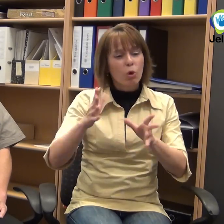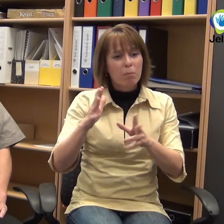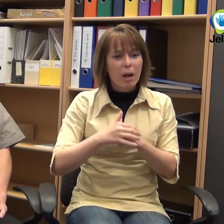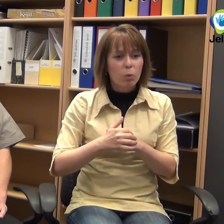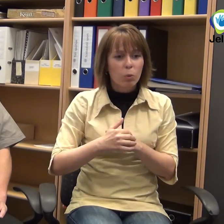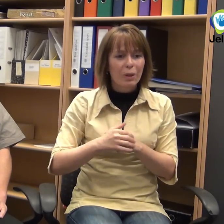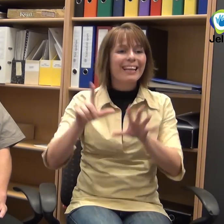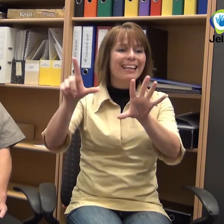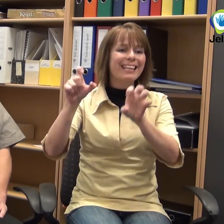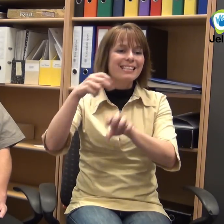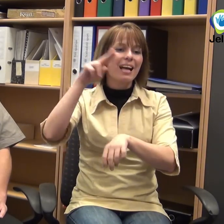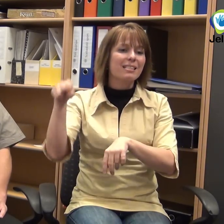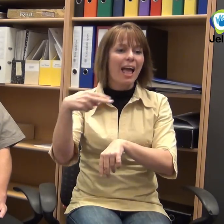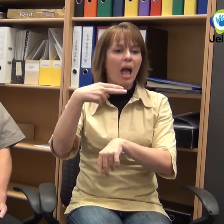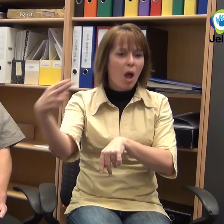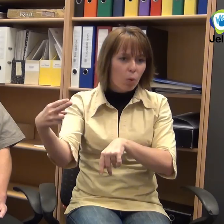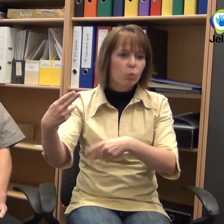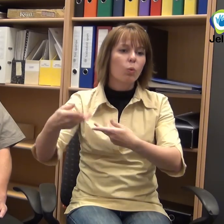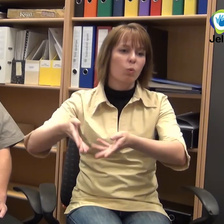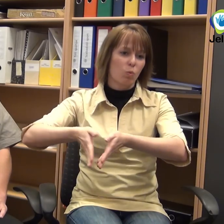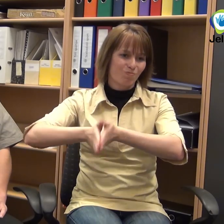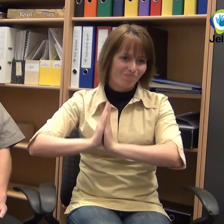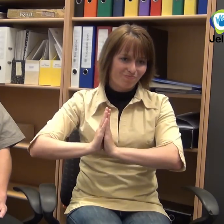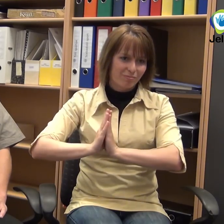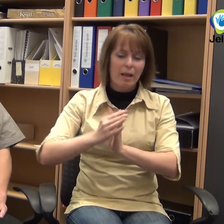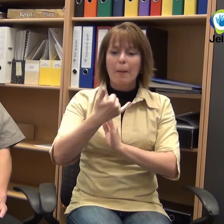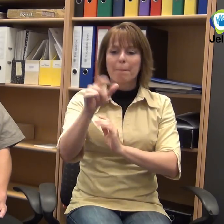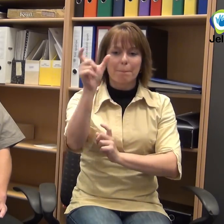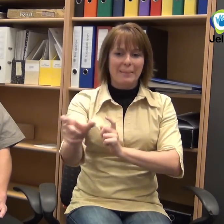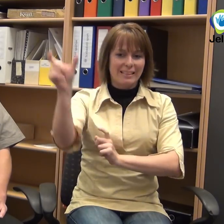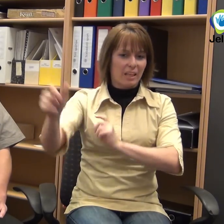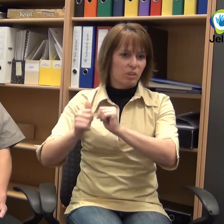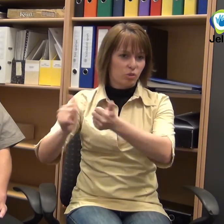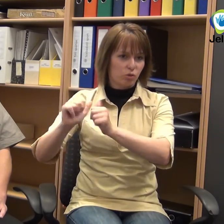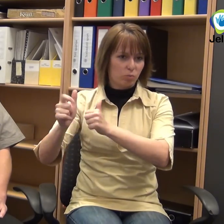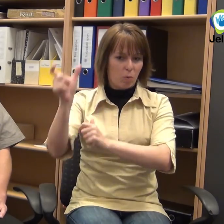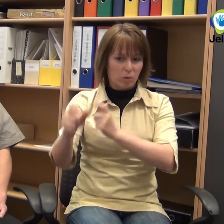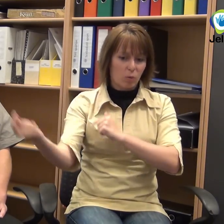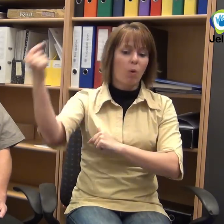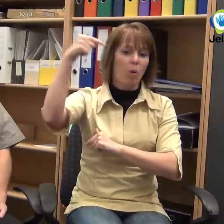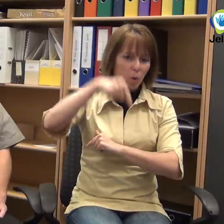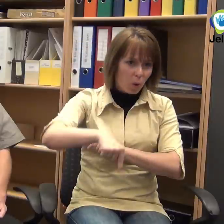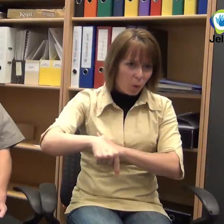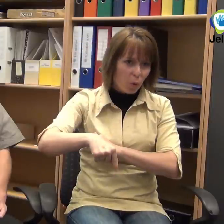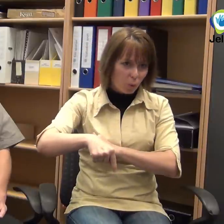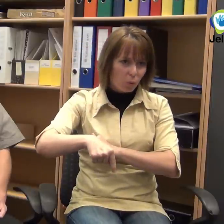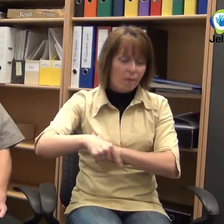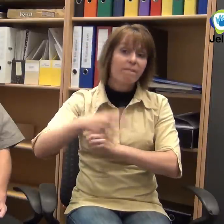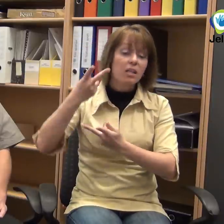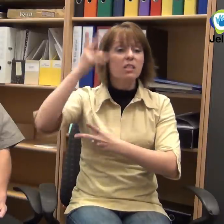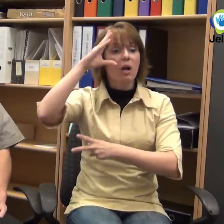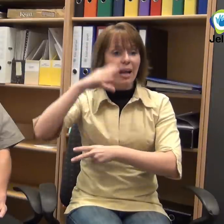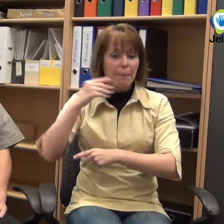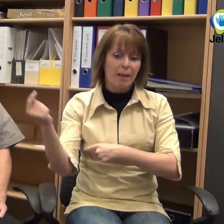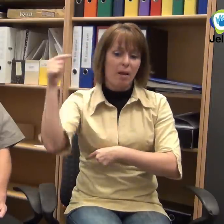körülbelül 700 eurót kéne mindenki, minden itt jelenlévő sportolónak, illetve